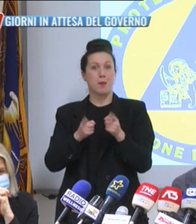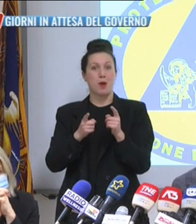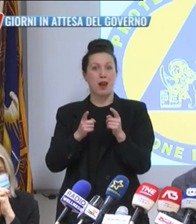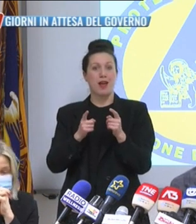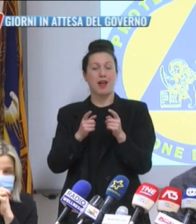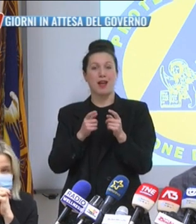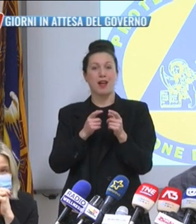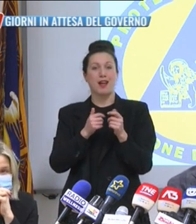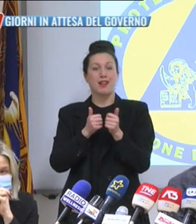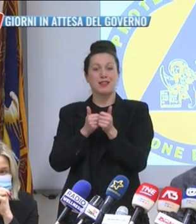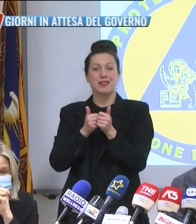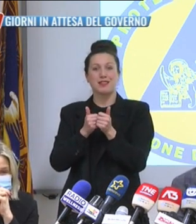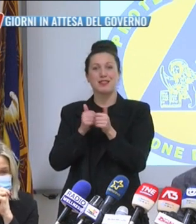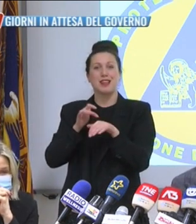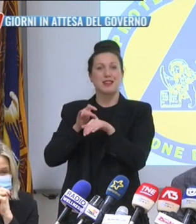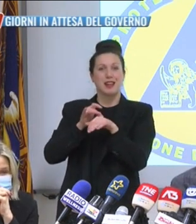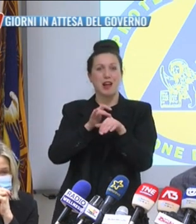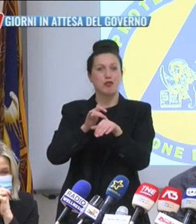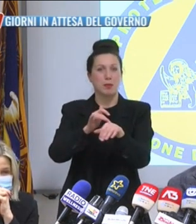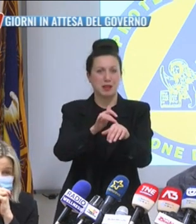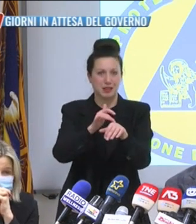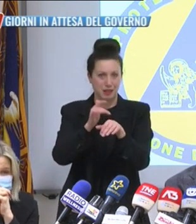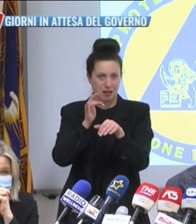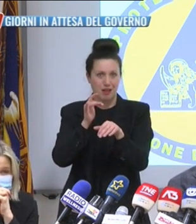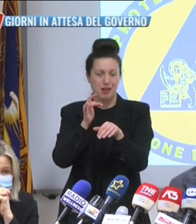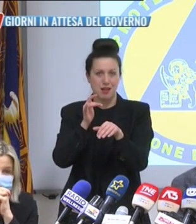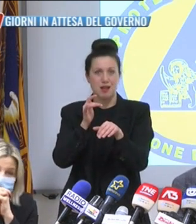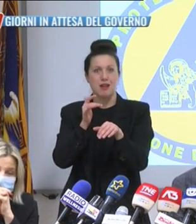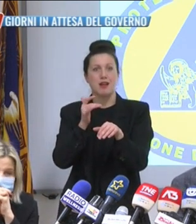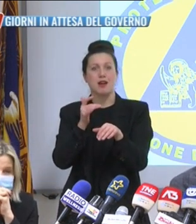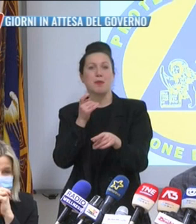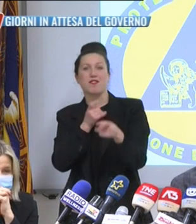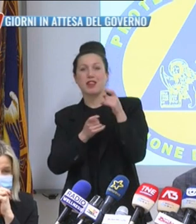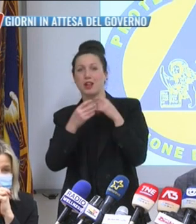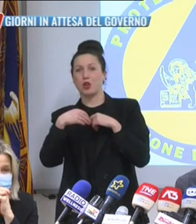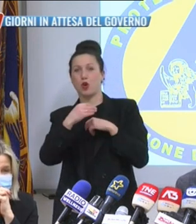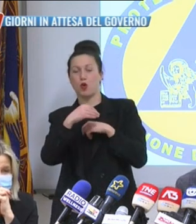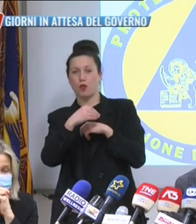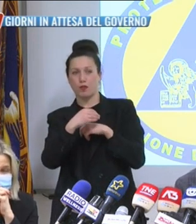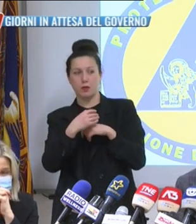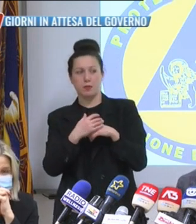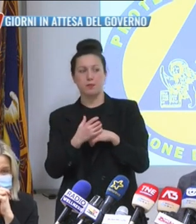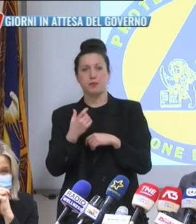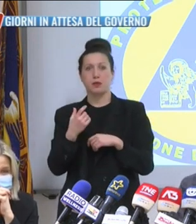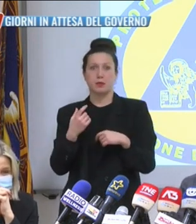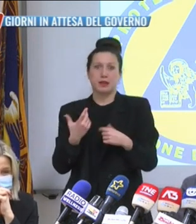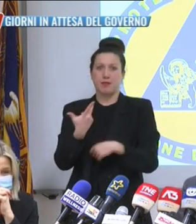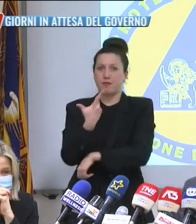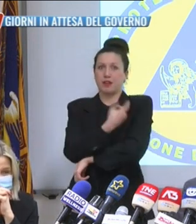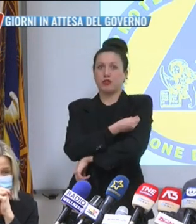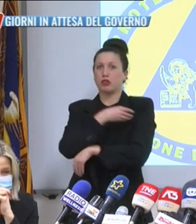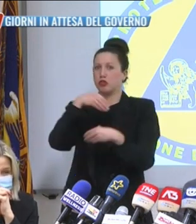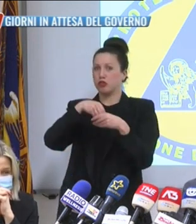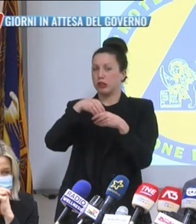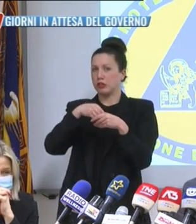la mascherina, vabbè, anche quella è grave, ma qui se inietti soluzione fisiologica invece di iniettare un vaccino, cioè capisci? Quindi per